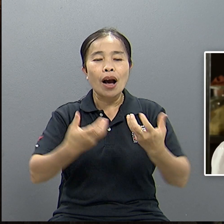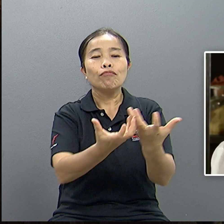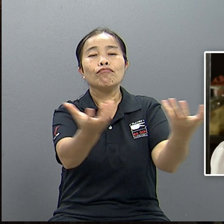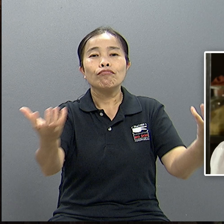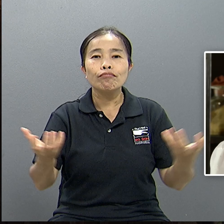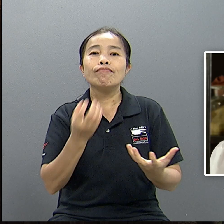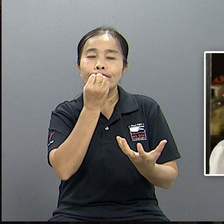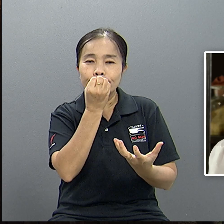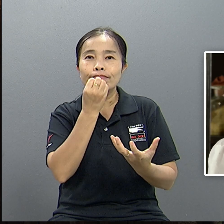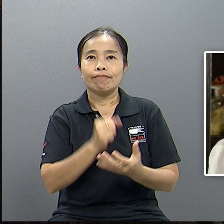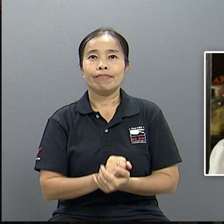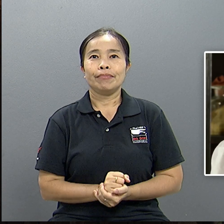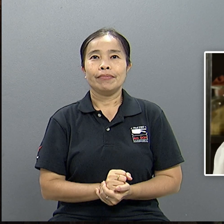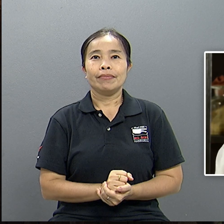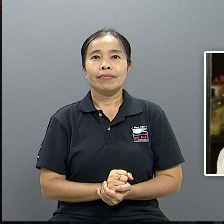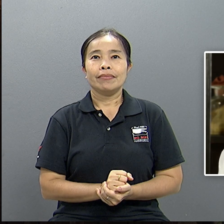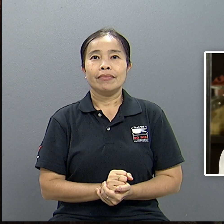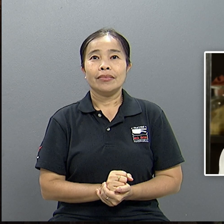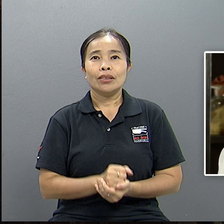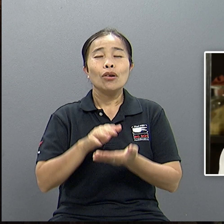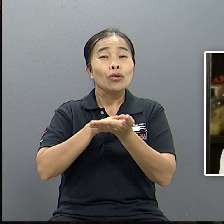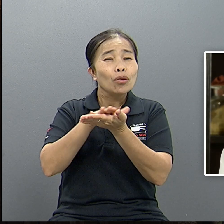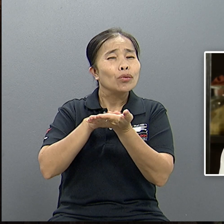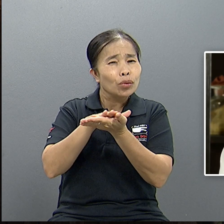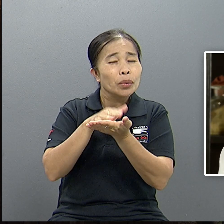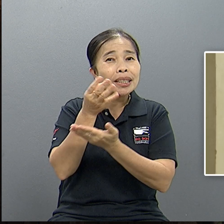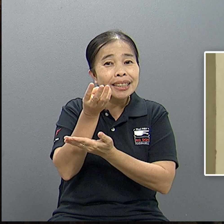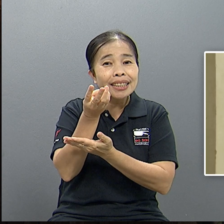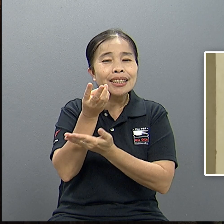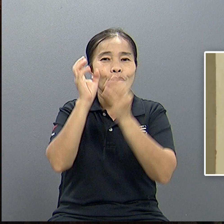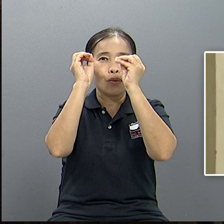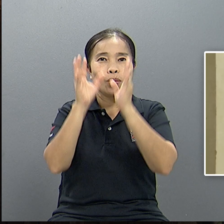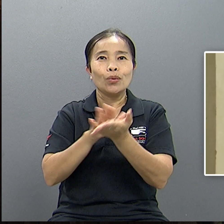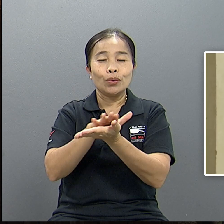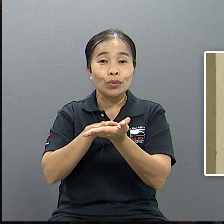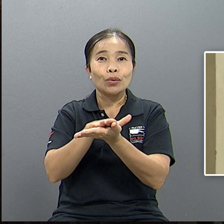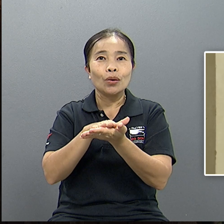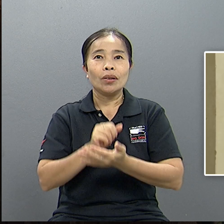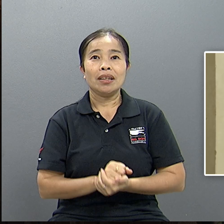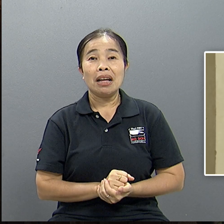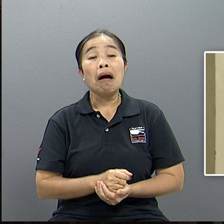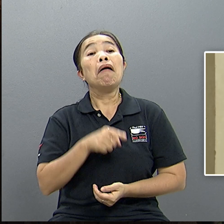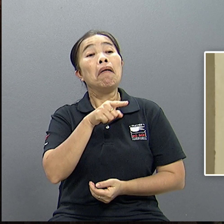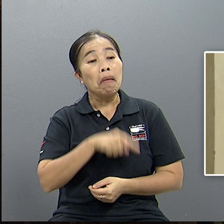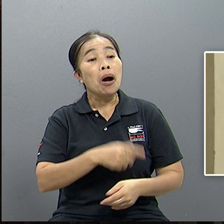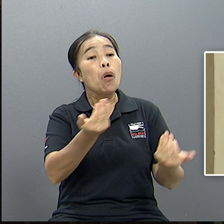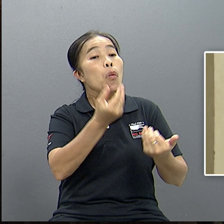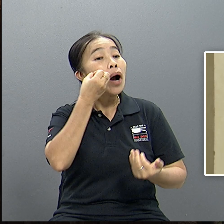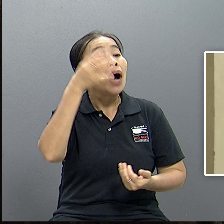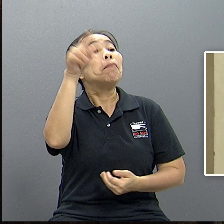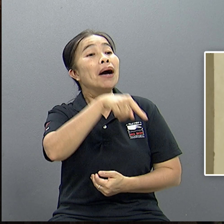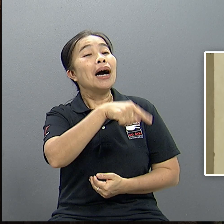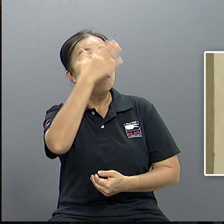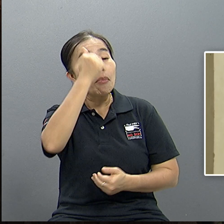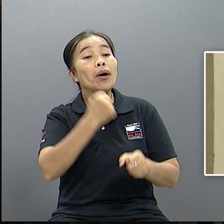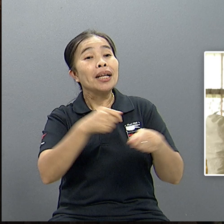ค่ะต้องขออนุญาตคุณกลุ่นด้วยนะคะ ที่เรียกตัวแม่วาดกลับบ้านไปก็เพื่อการ